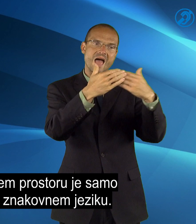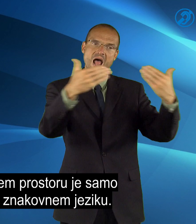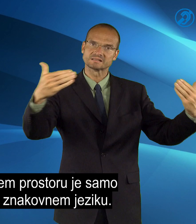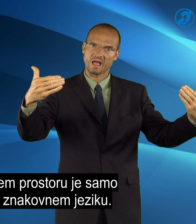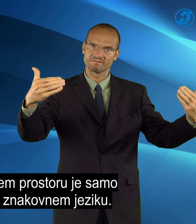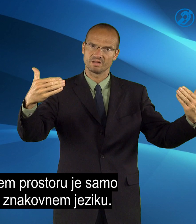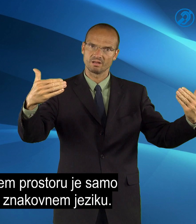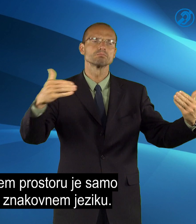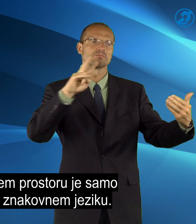jeziku.